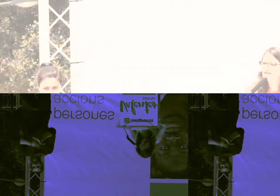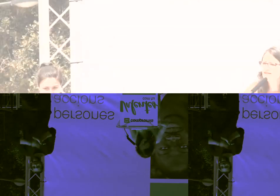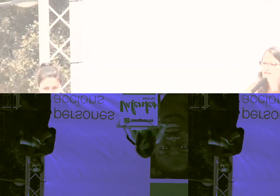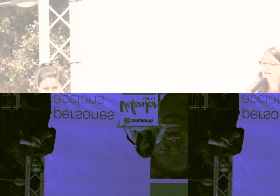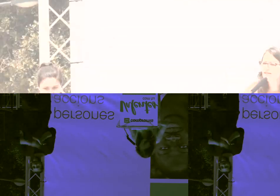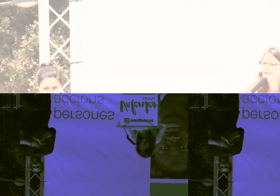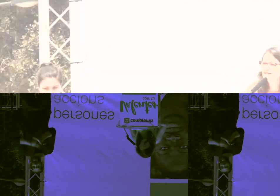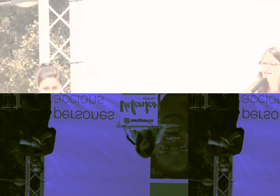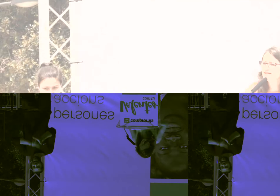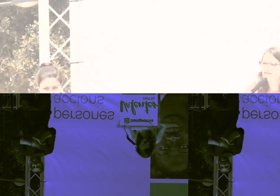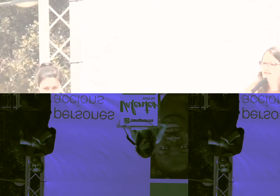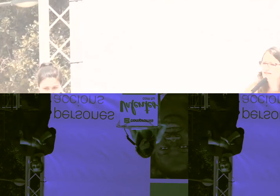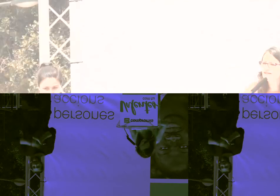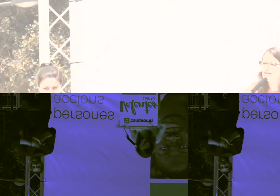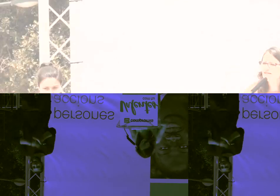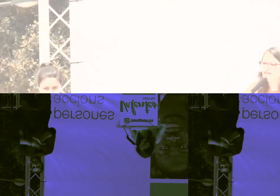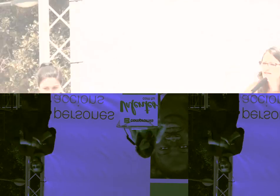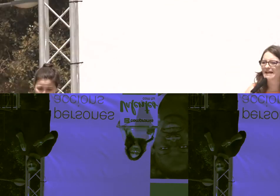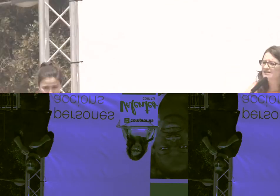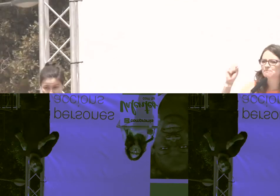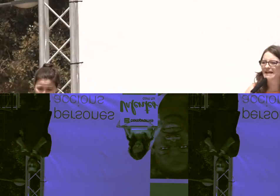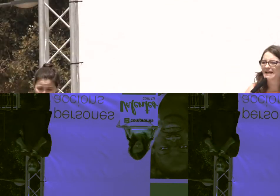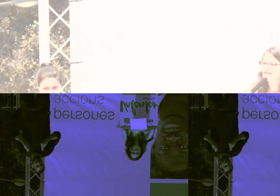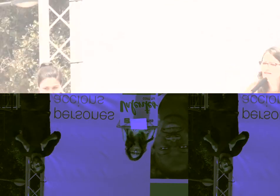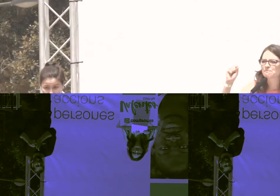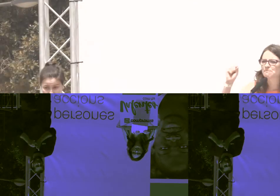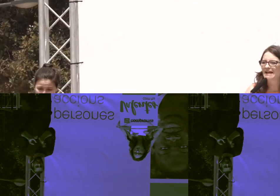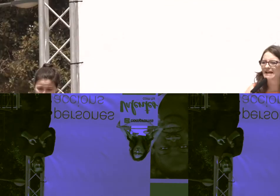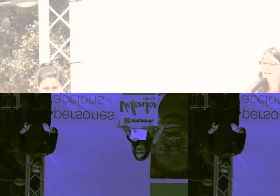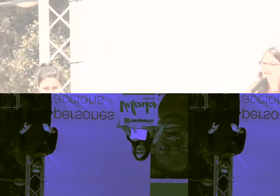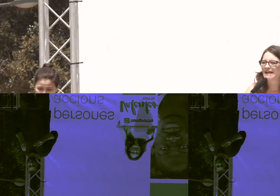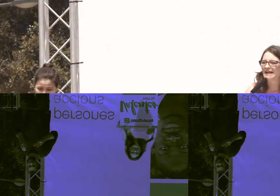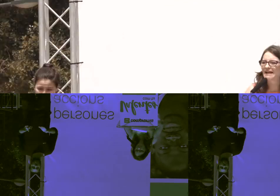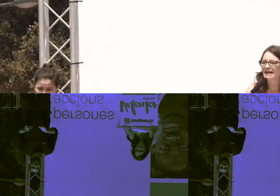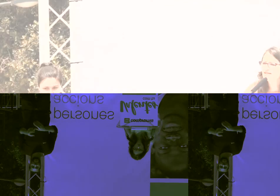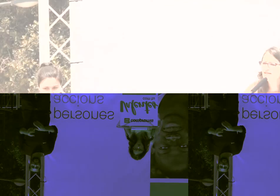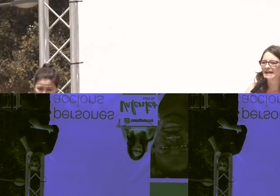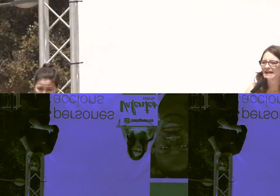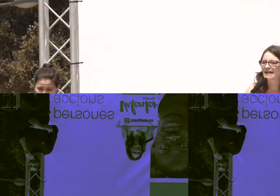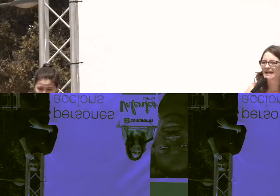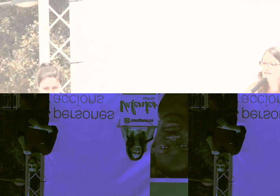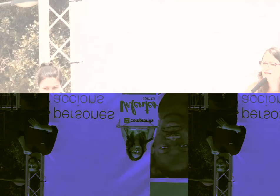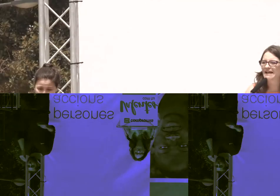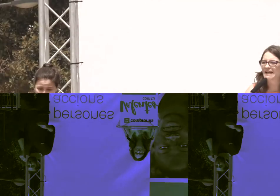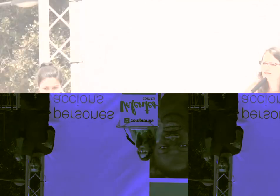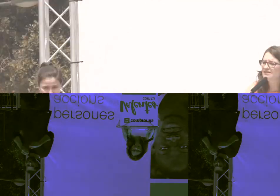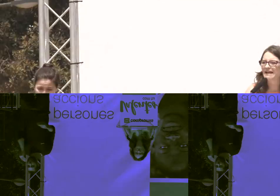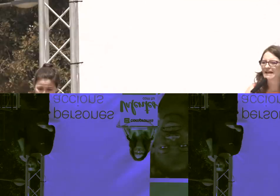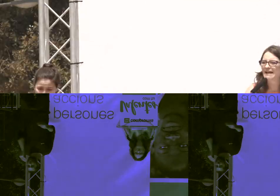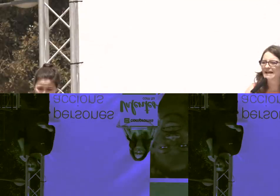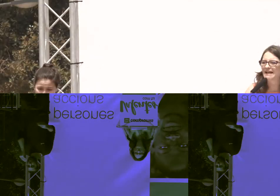només vos he contat algunes coses. I mireu, el que més m'agrada del vídeo és una cosa que també vam fer en